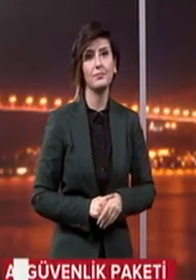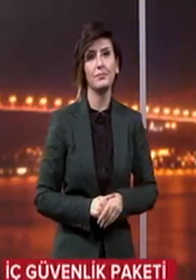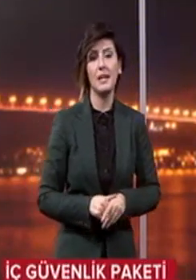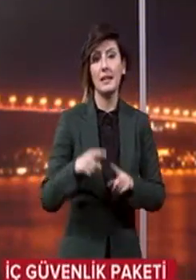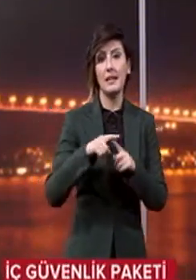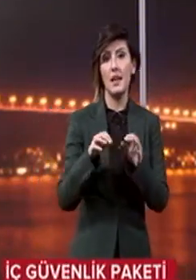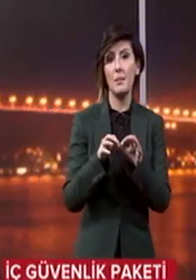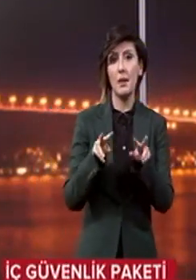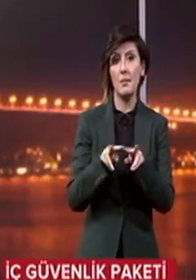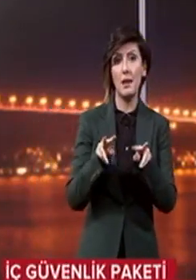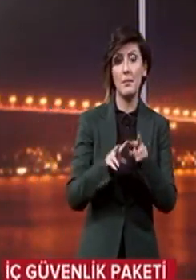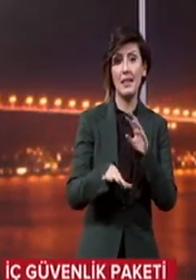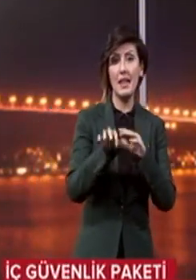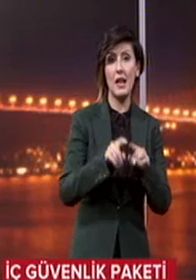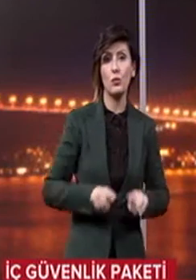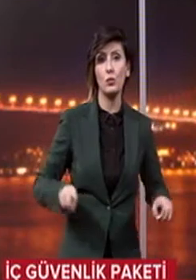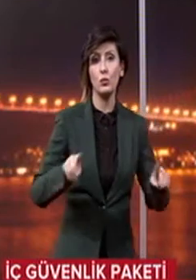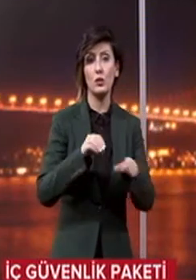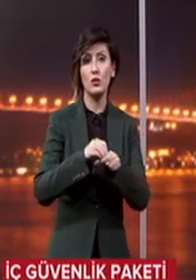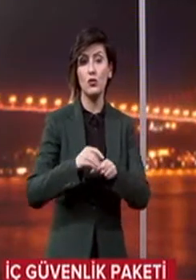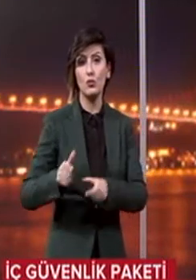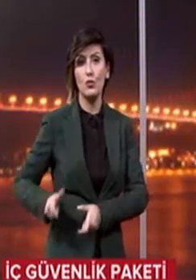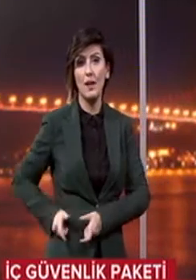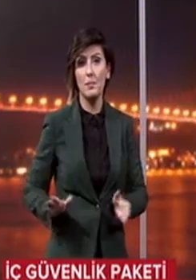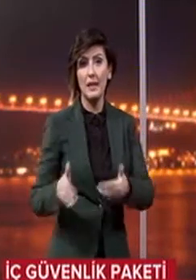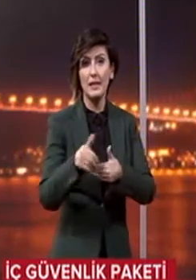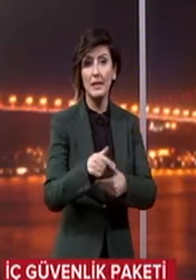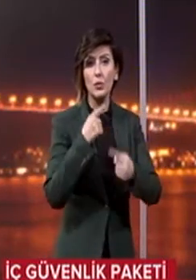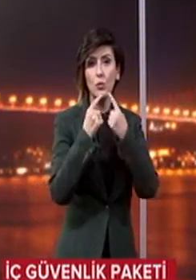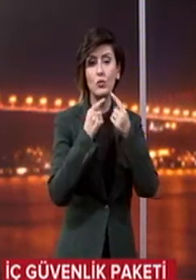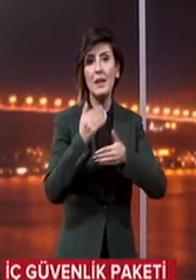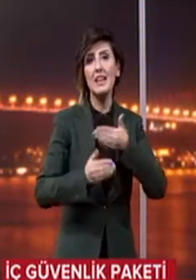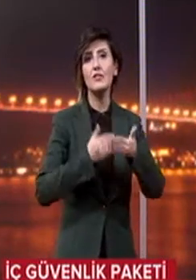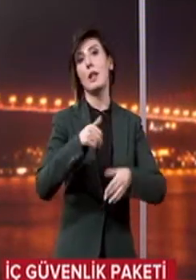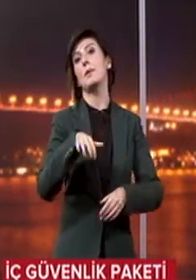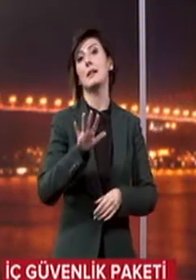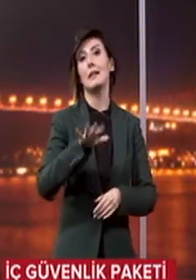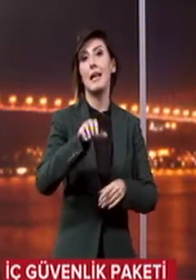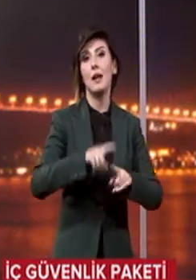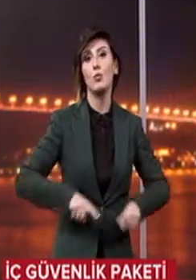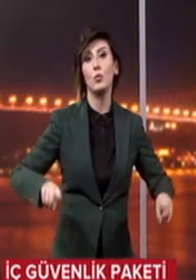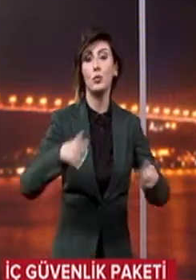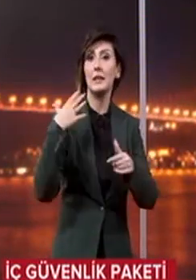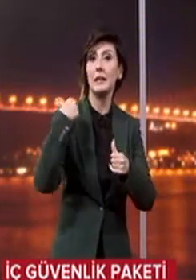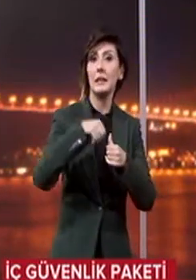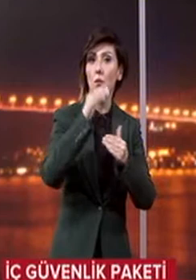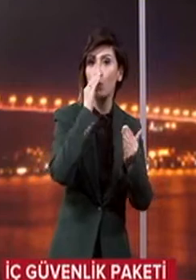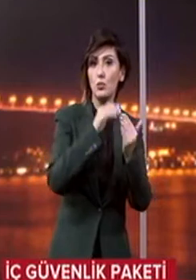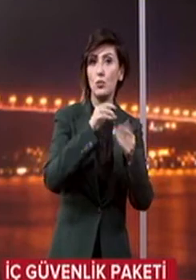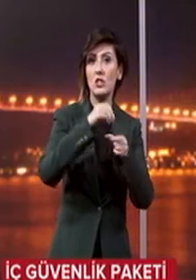Türkiye Büyük Millet Meclisi Genel Kurulu'nda iç güvenlik paketiyle ilgili görüşmelere geçilemedi. Genel kurulda yine usul ve iç tüzük